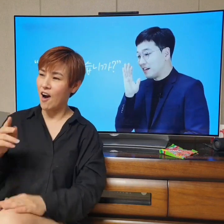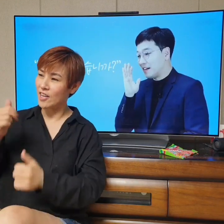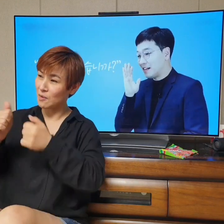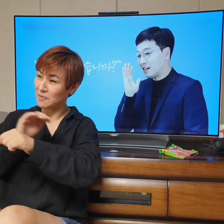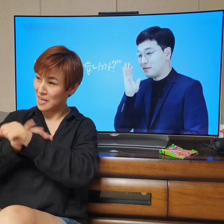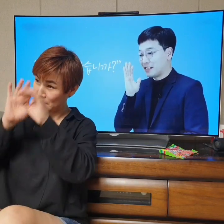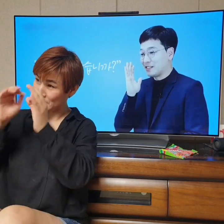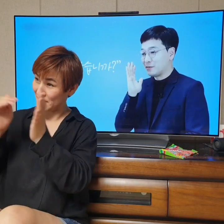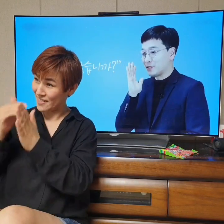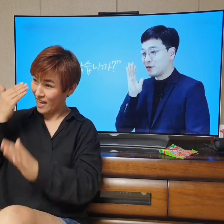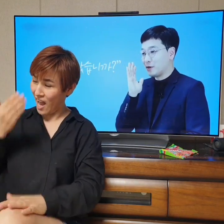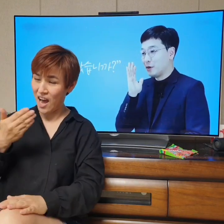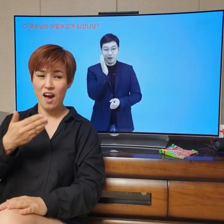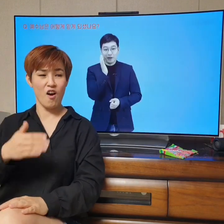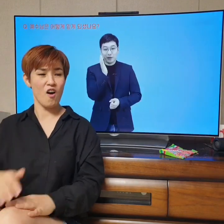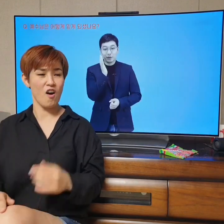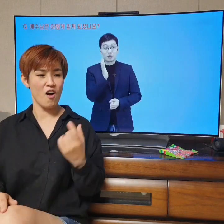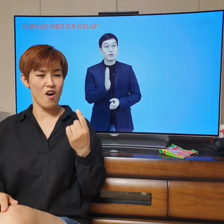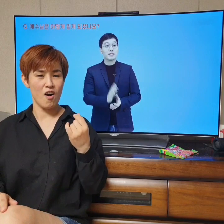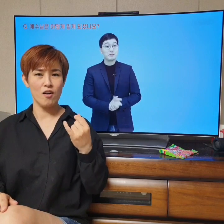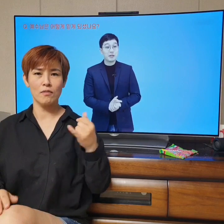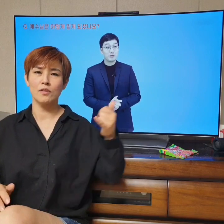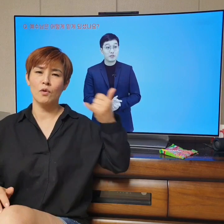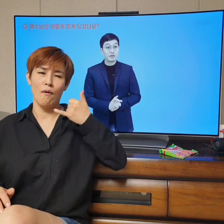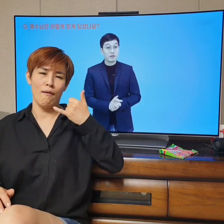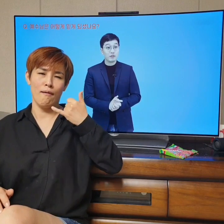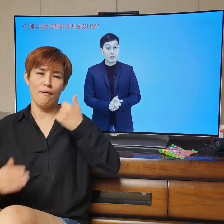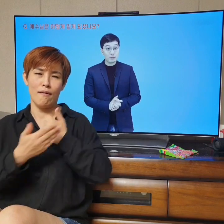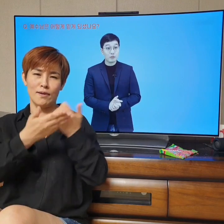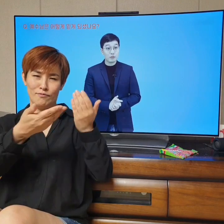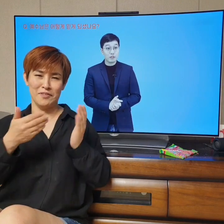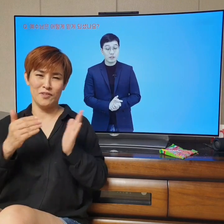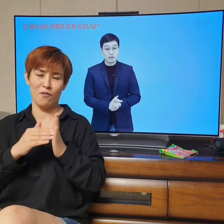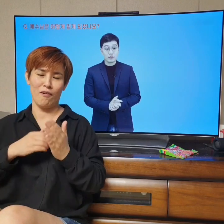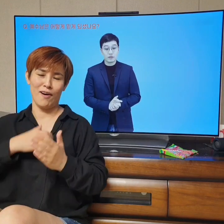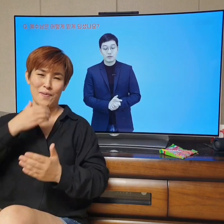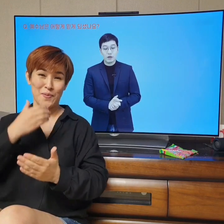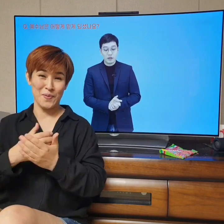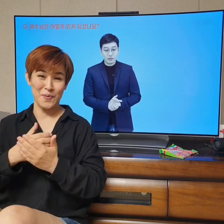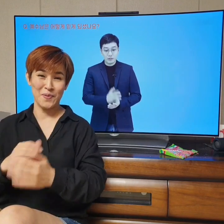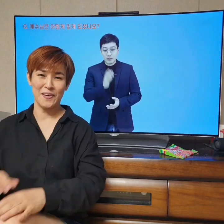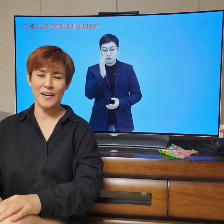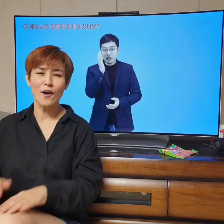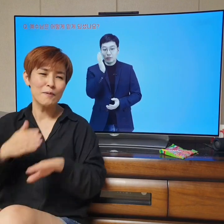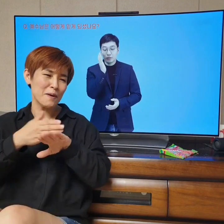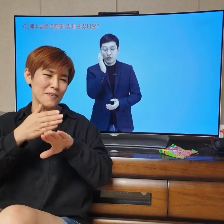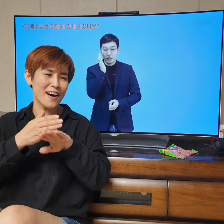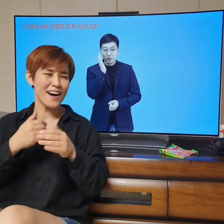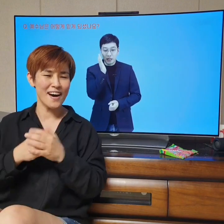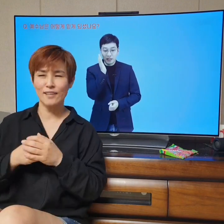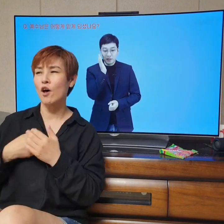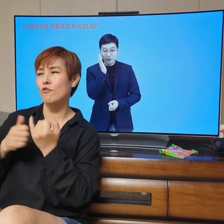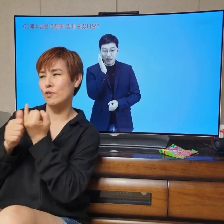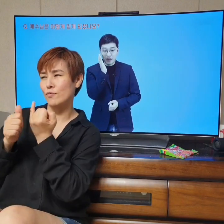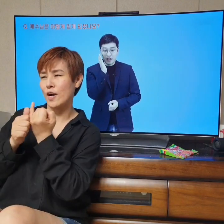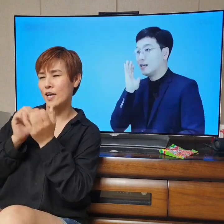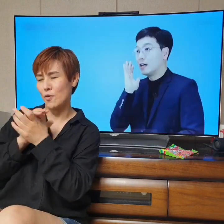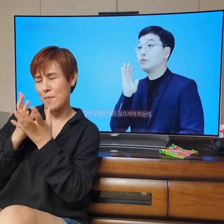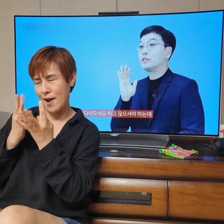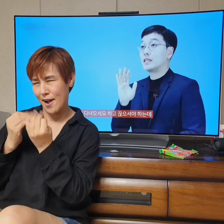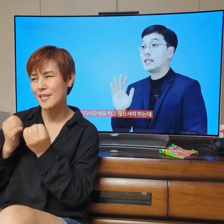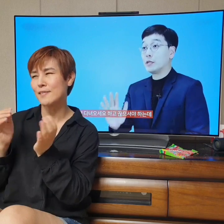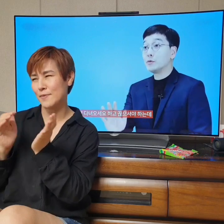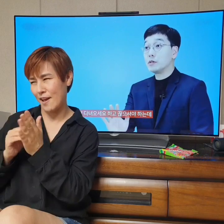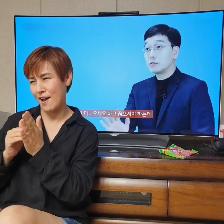잘 봤습니까? 막 이러시면서 또 전화 신방을 주신 거예요. 감동이잖아요. 감사합니다. 우리 부부가 기도 많이